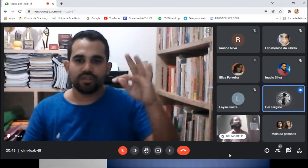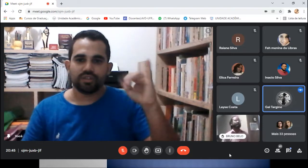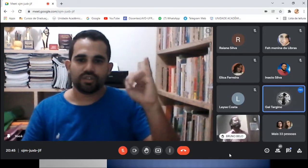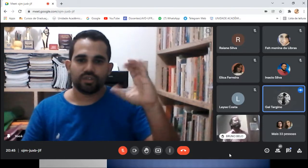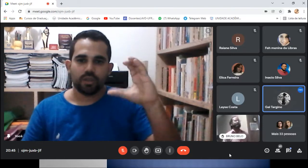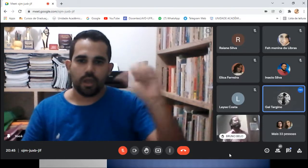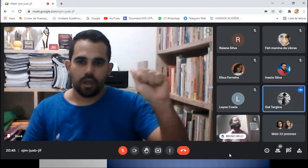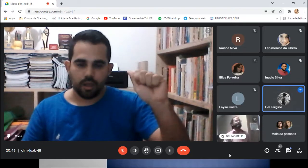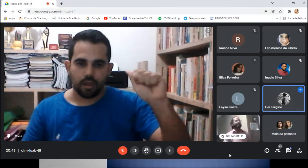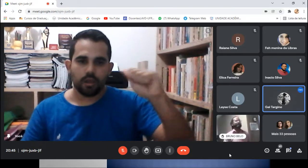semântico.